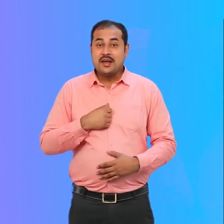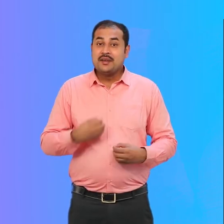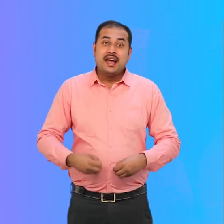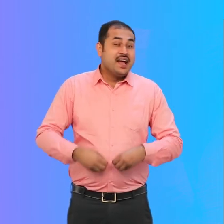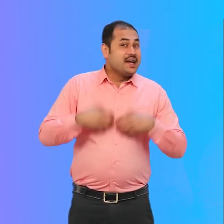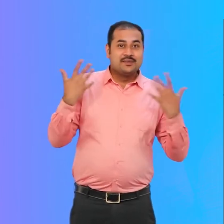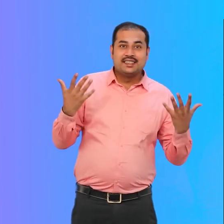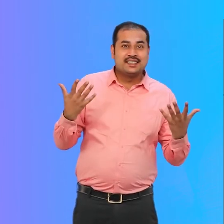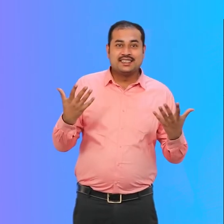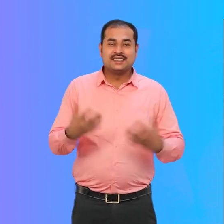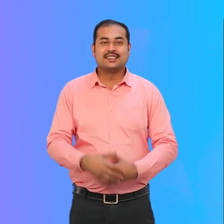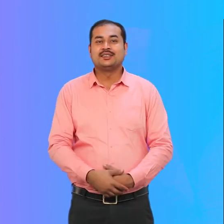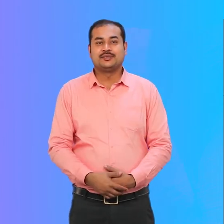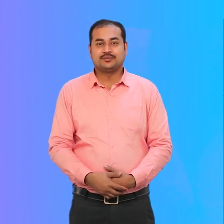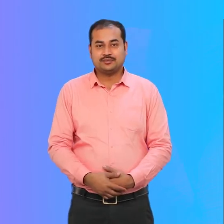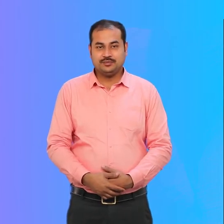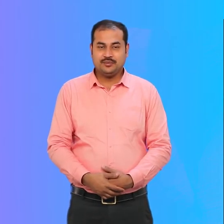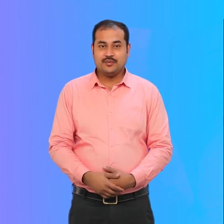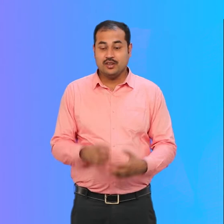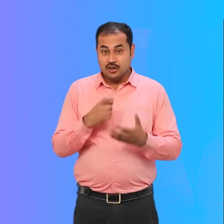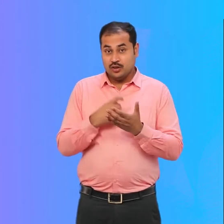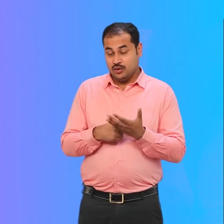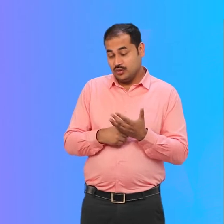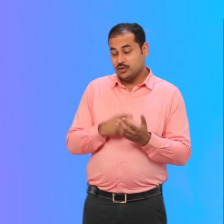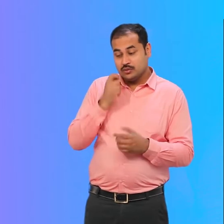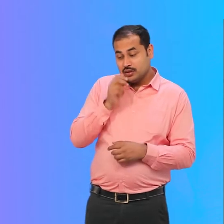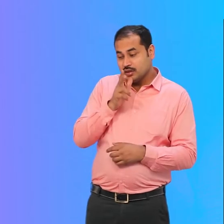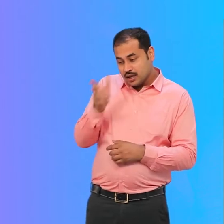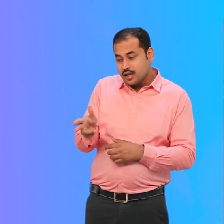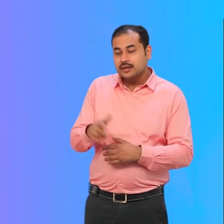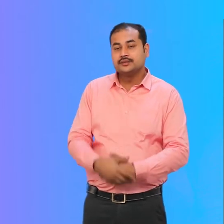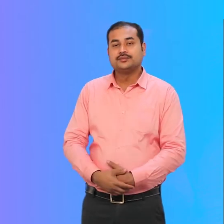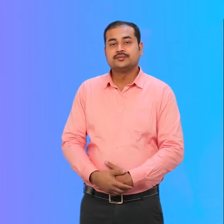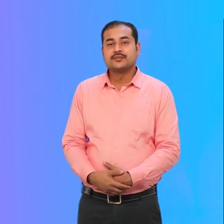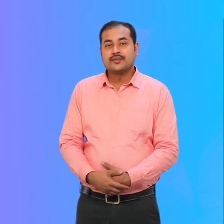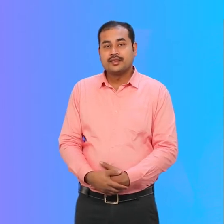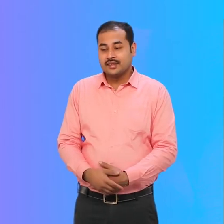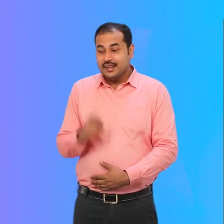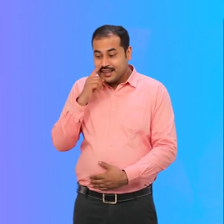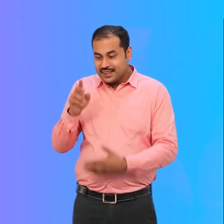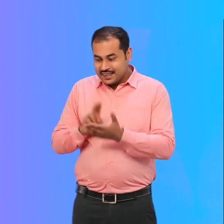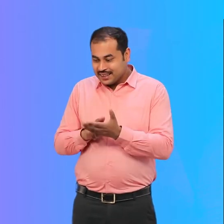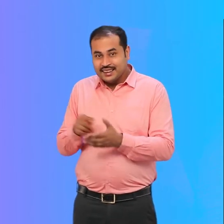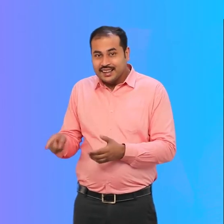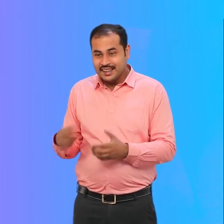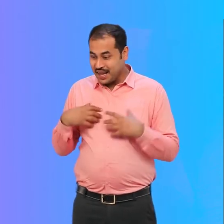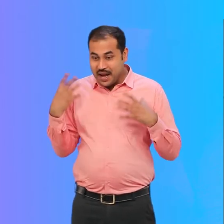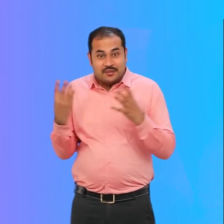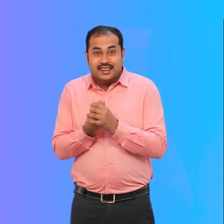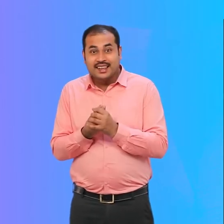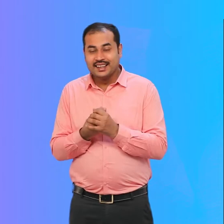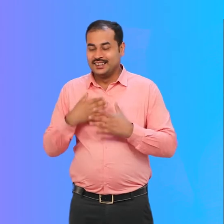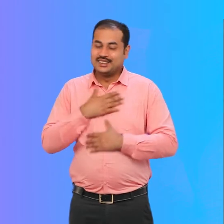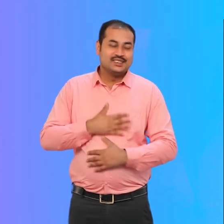आज मैं बहुत खुश हूं प्रिया कि रोहन कहता है कि हम